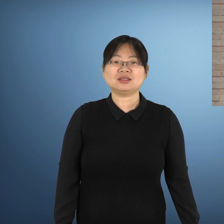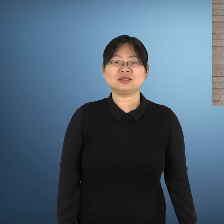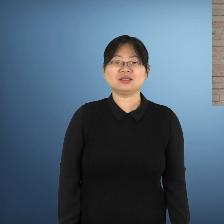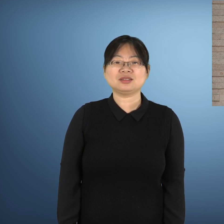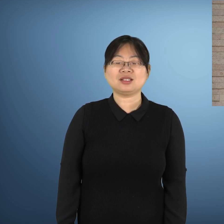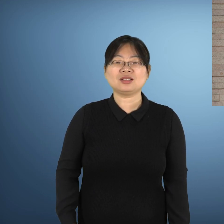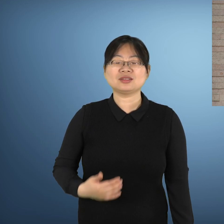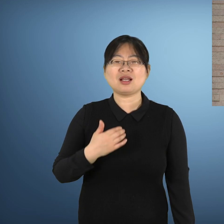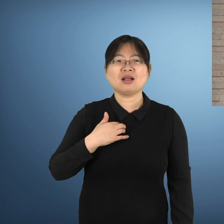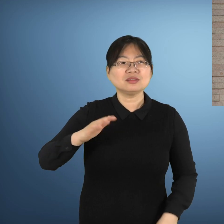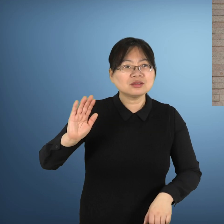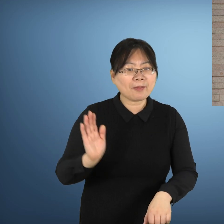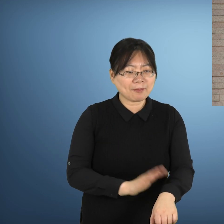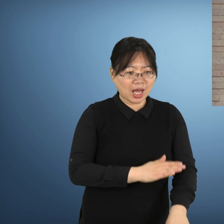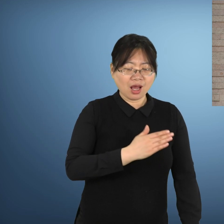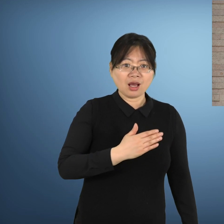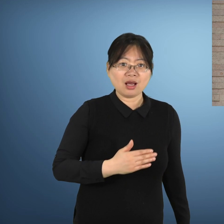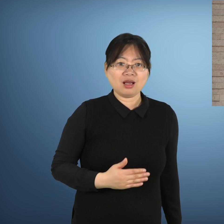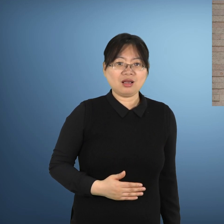그런데 제가 무슨 잘못을 하면